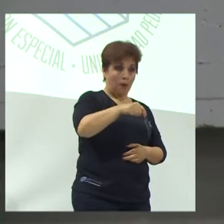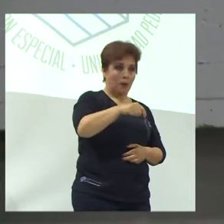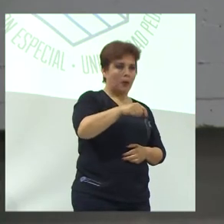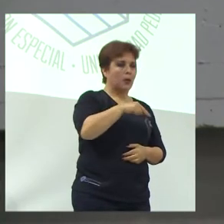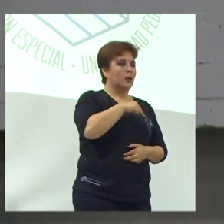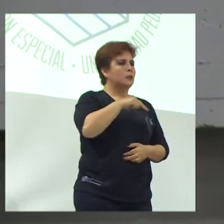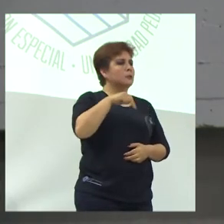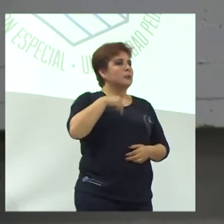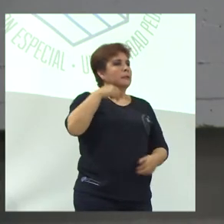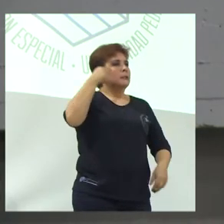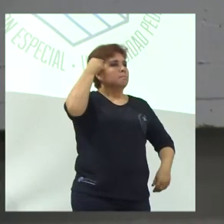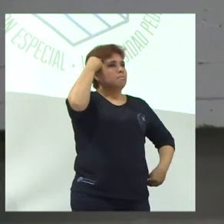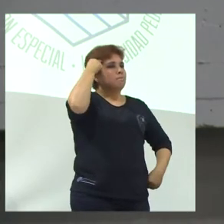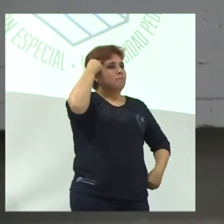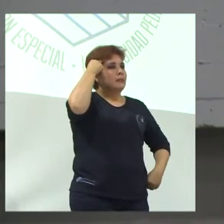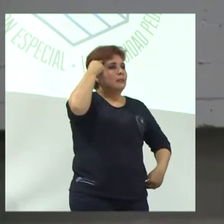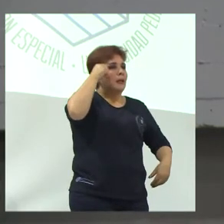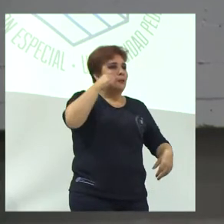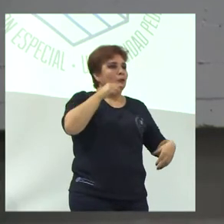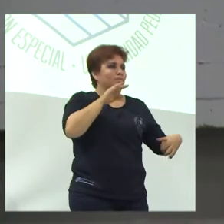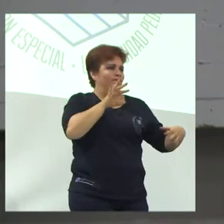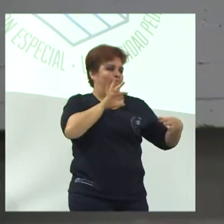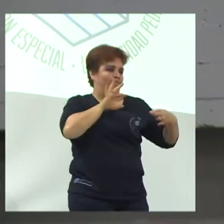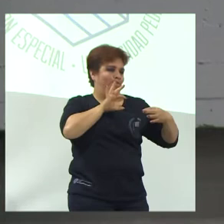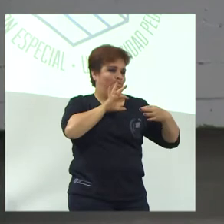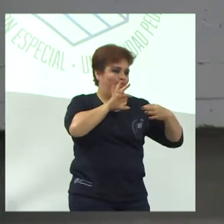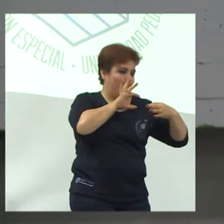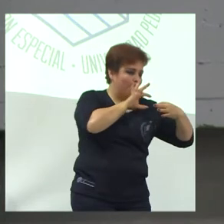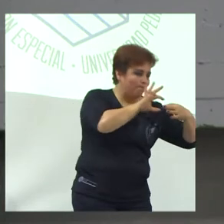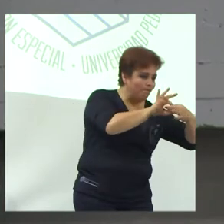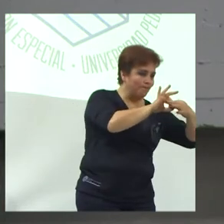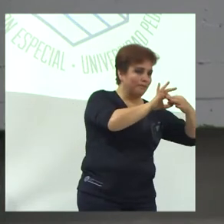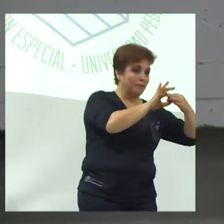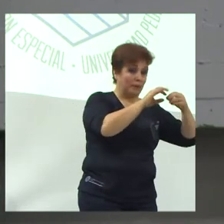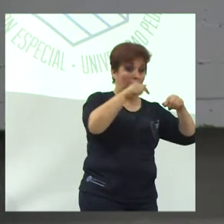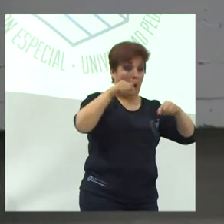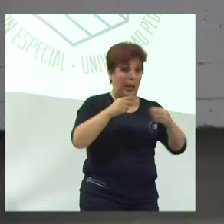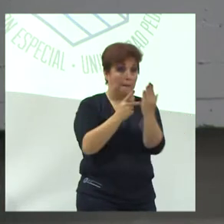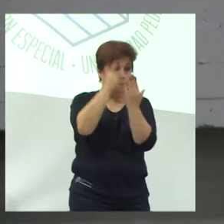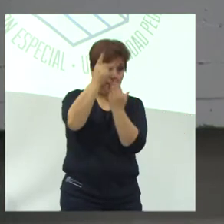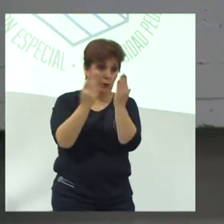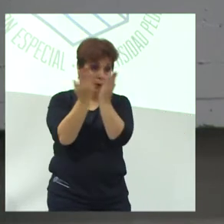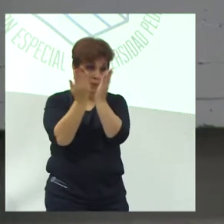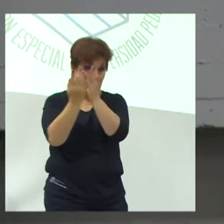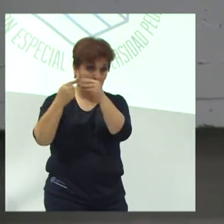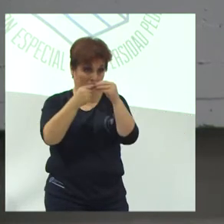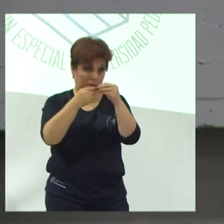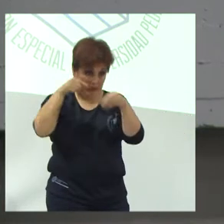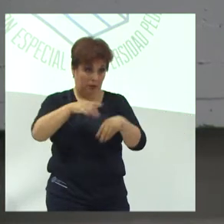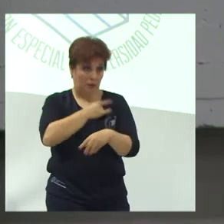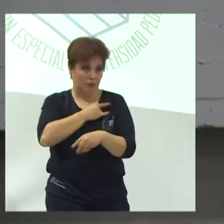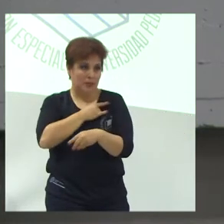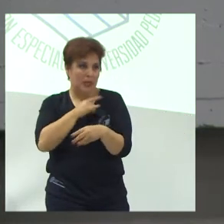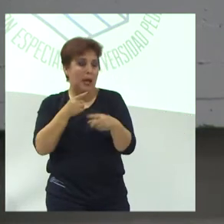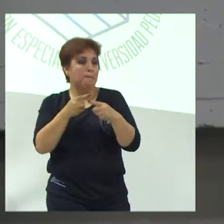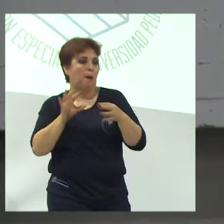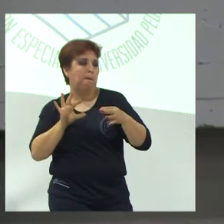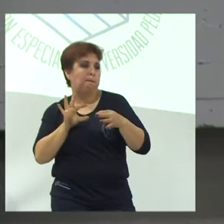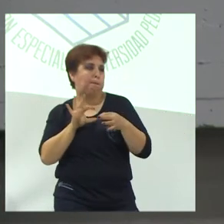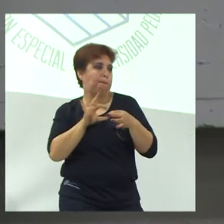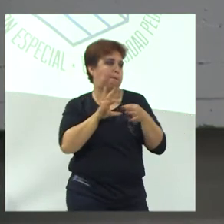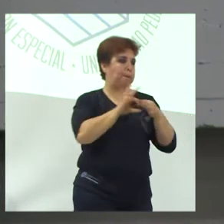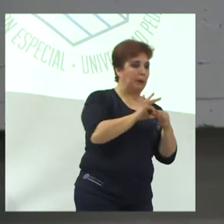en una articulación mayor entre la licenciatura y el ipe n que sin duda